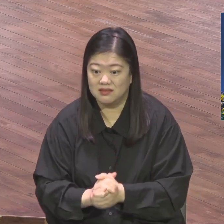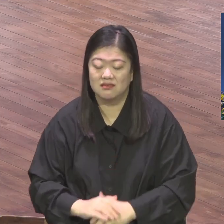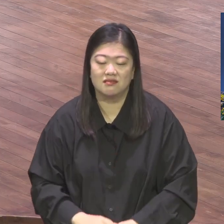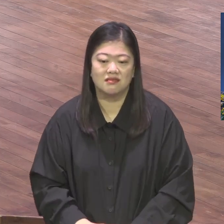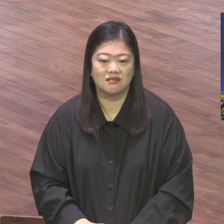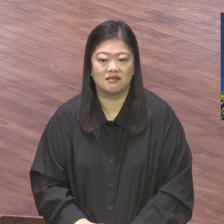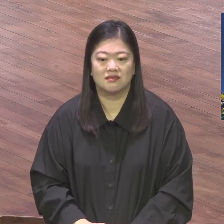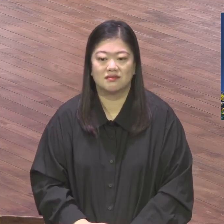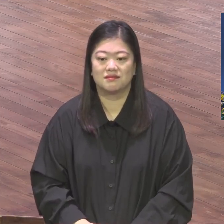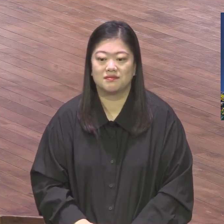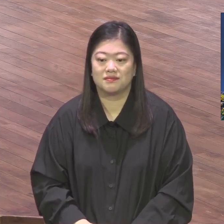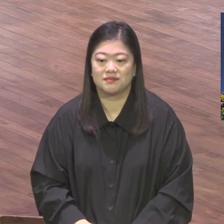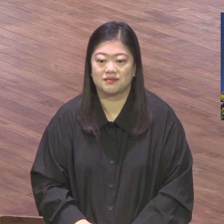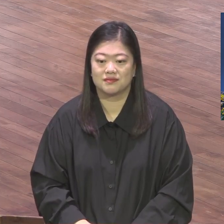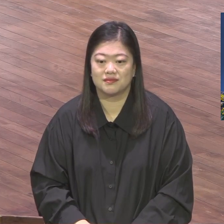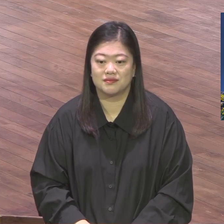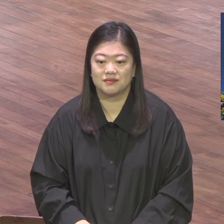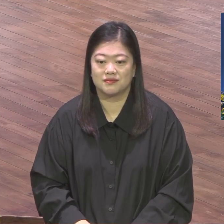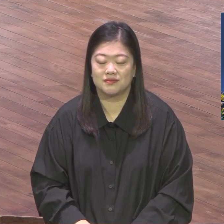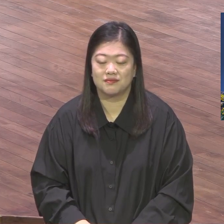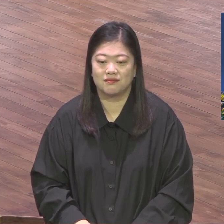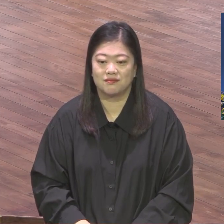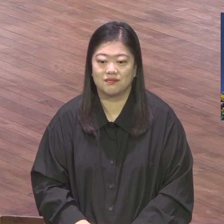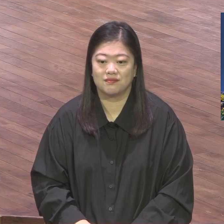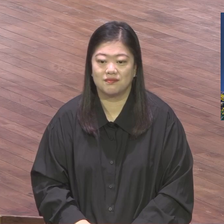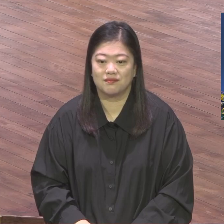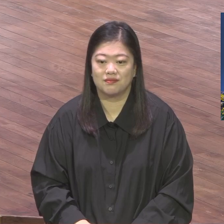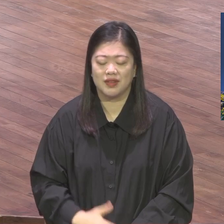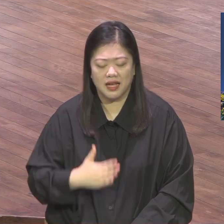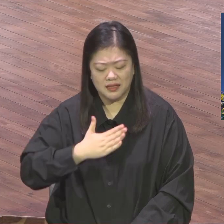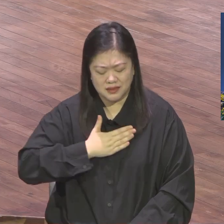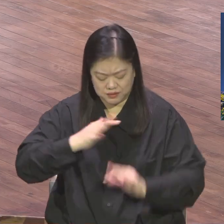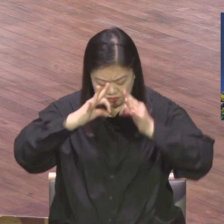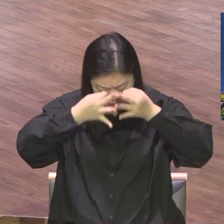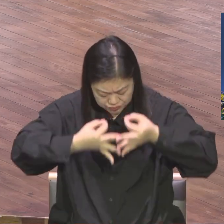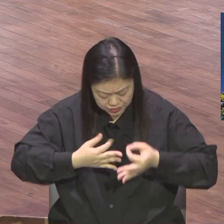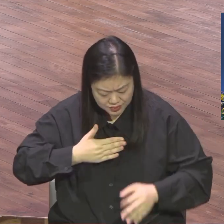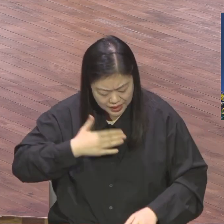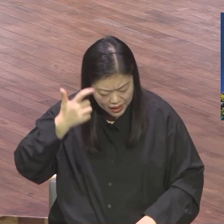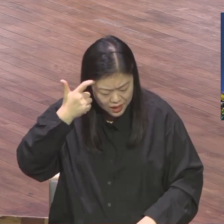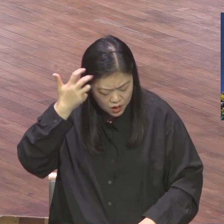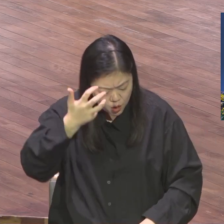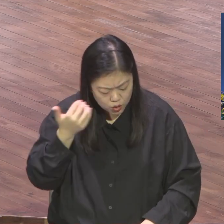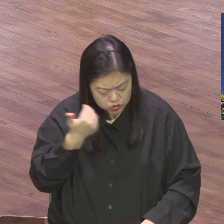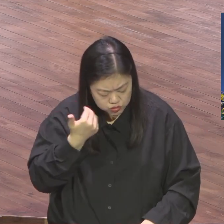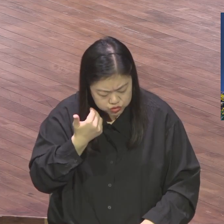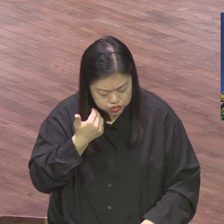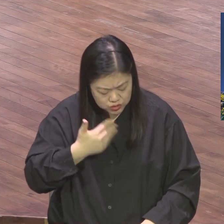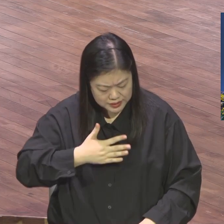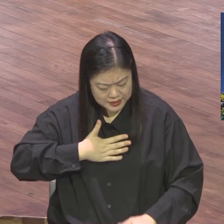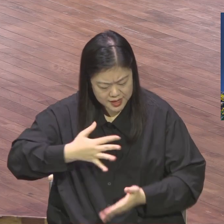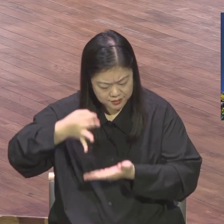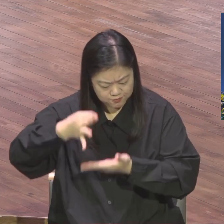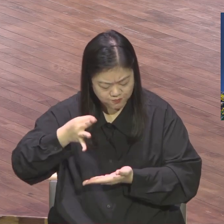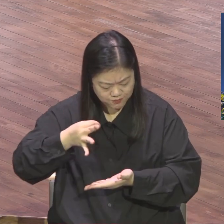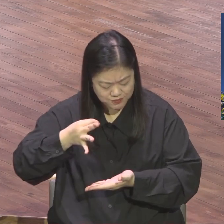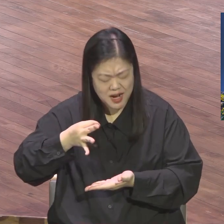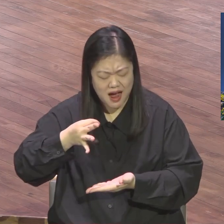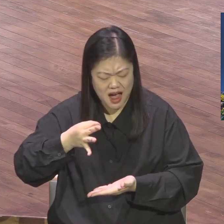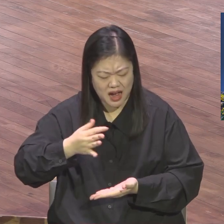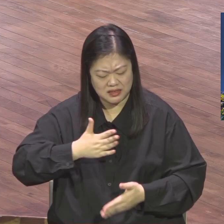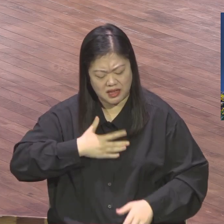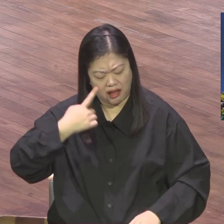한마디로 나의 영적 가치가 있는 삶을 살아야 돼요. 영적 가치, 영적